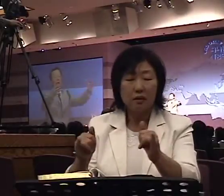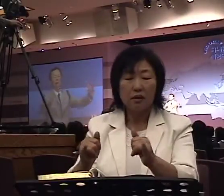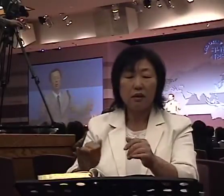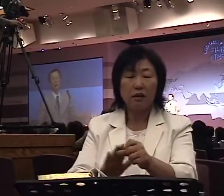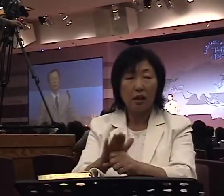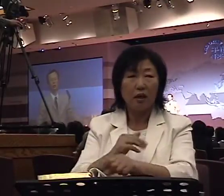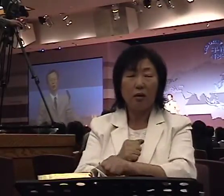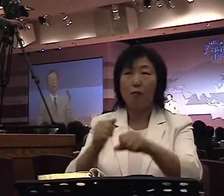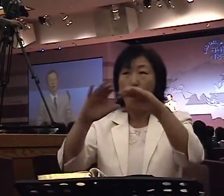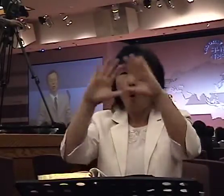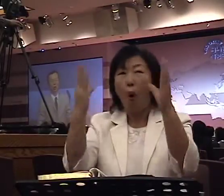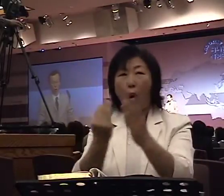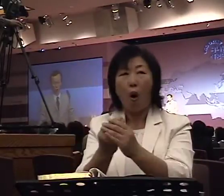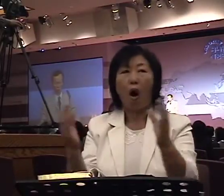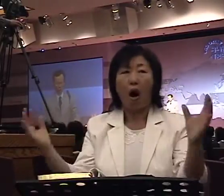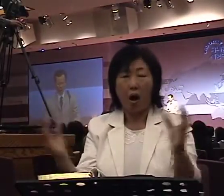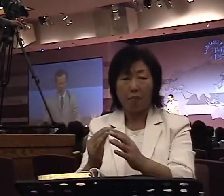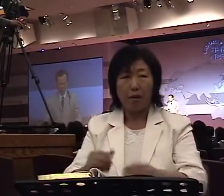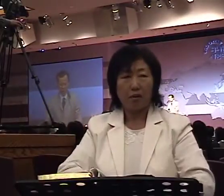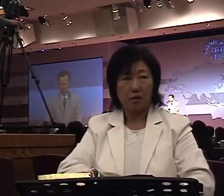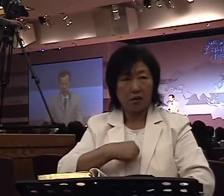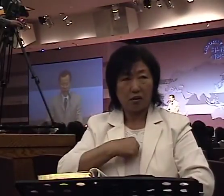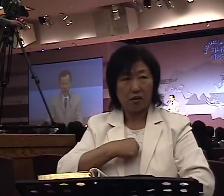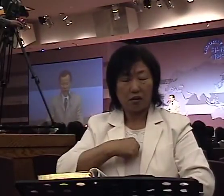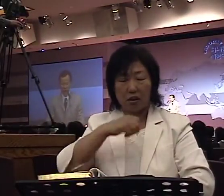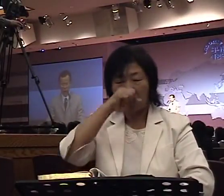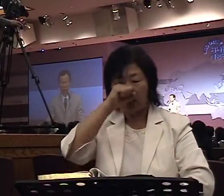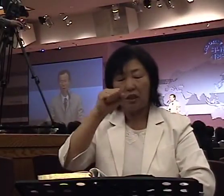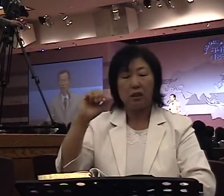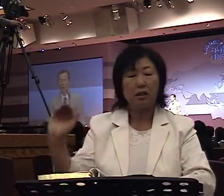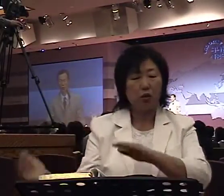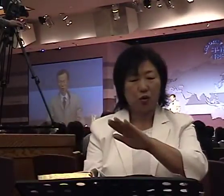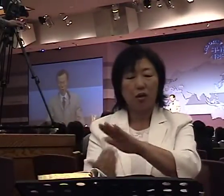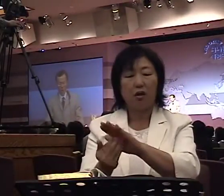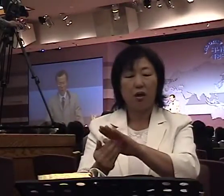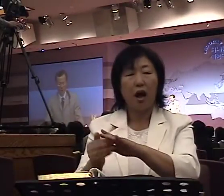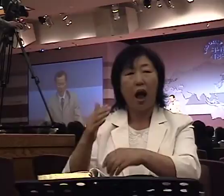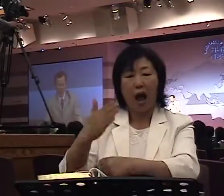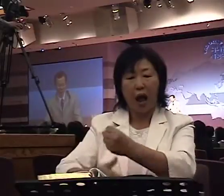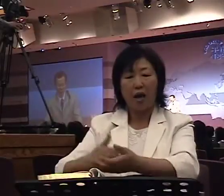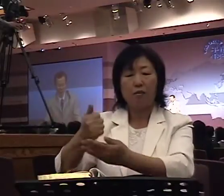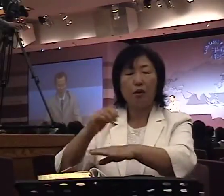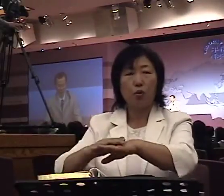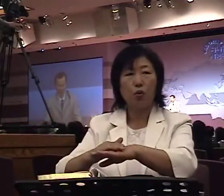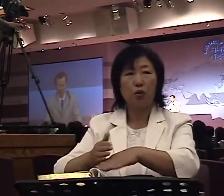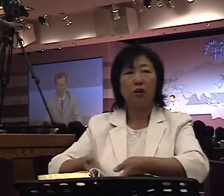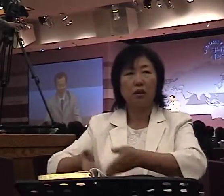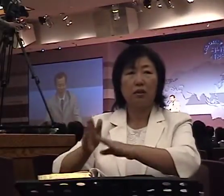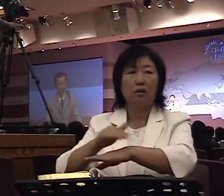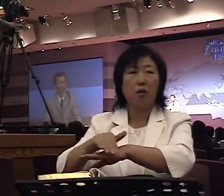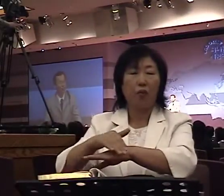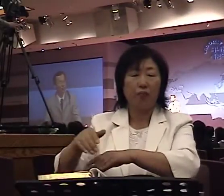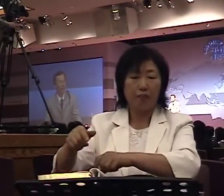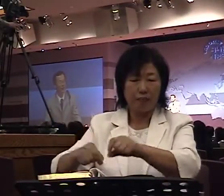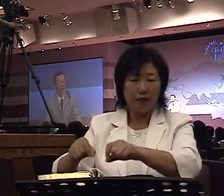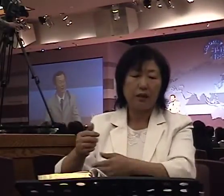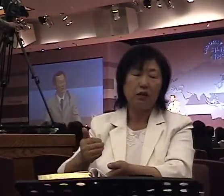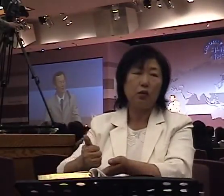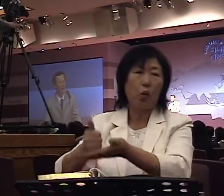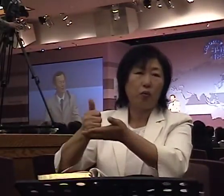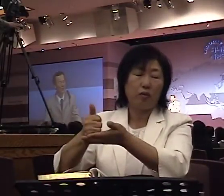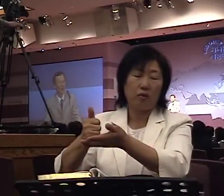모든 것을 합력하여 선을 이루시는 그 하나님의 손길을 가리켜 우리는 섭리의 손길이라고 말을 하는